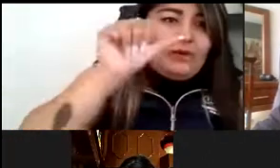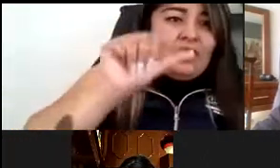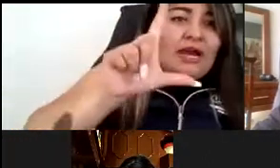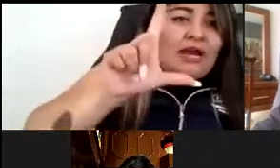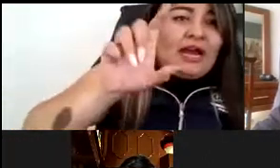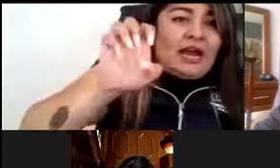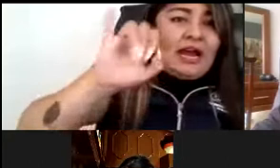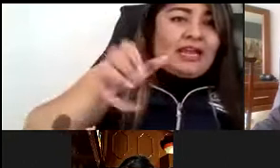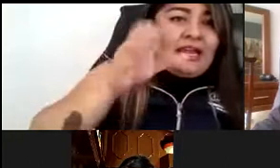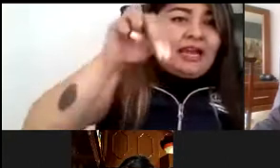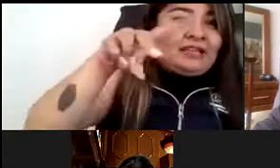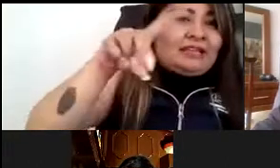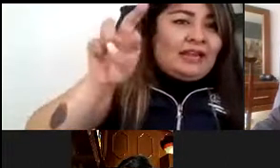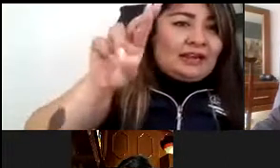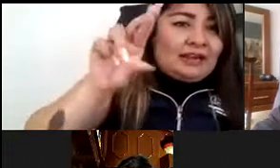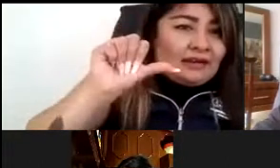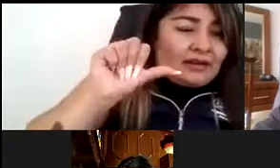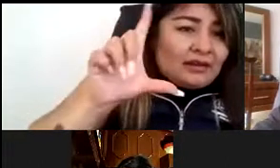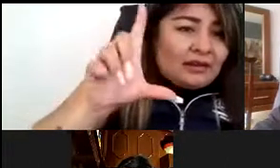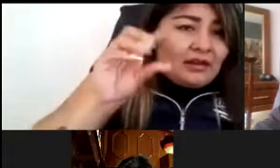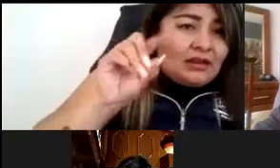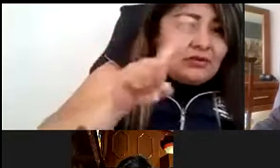ejemplo, Alejandra